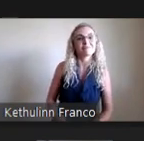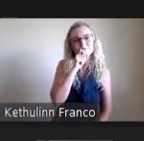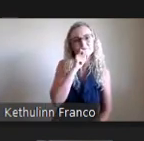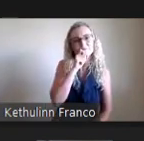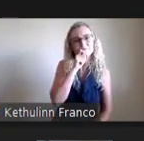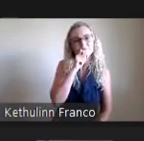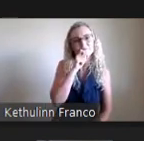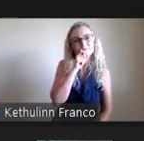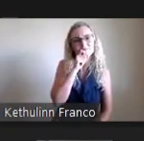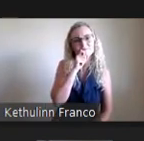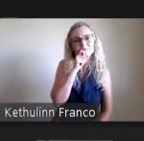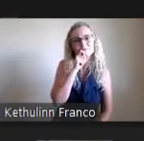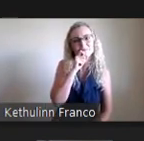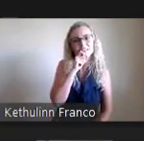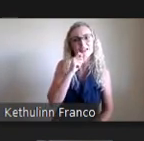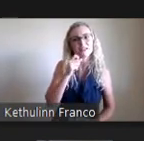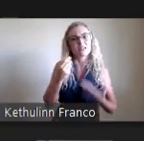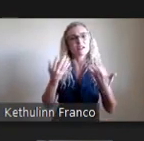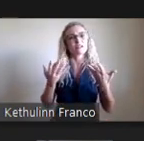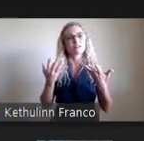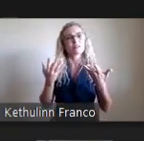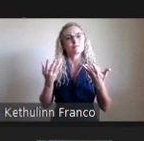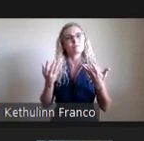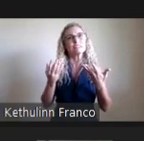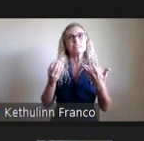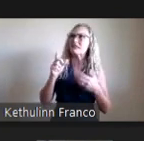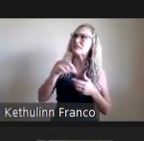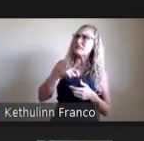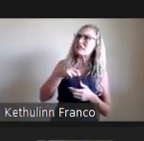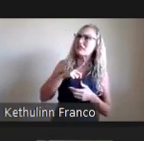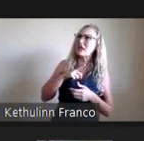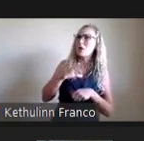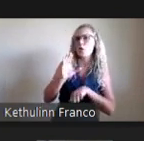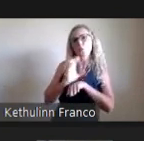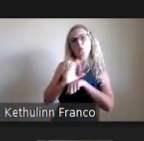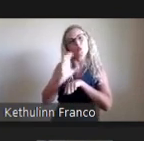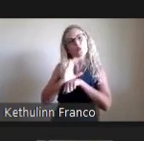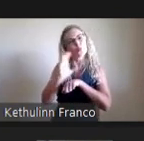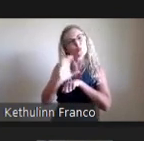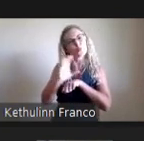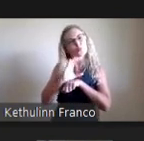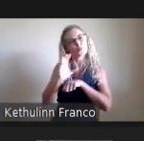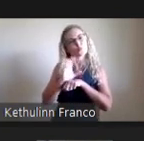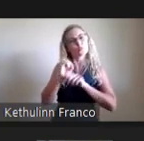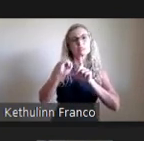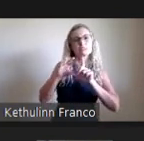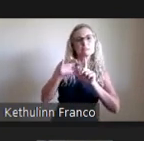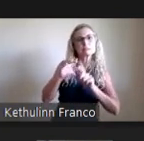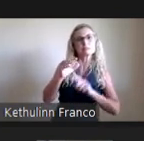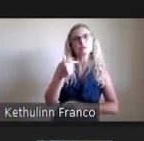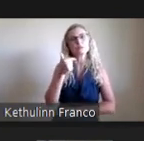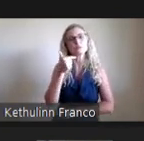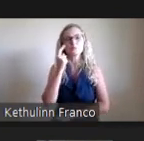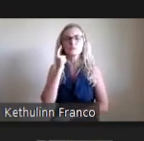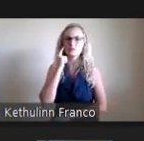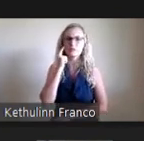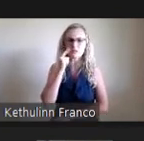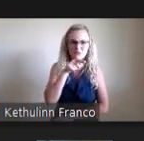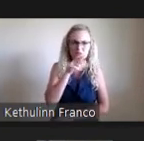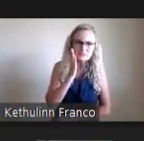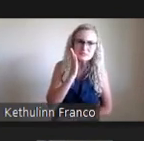andam essa questão lá das licenciaturas. Você sabe, Graça, você tem alguma informação sobre isso? Porque vocês